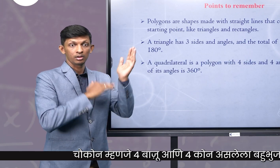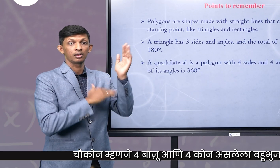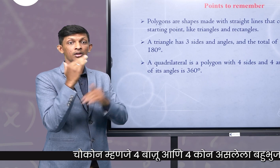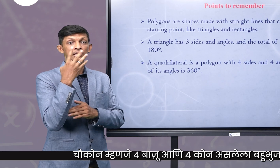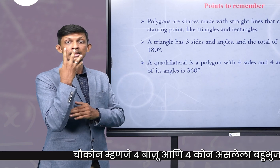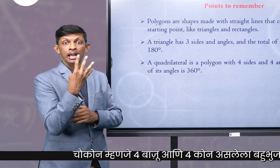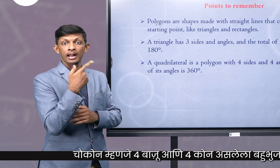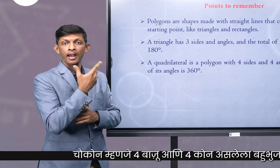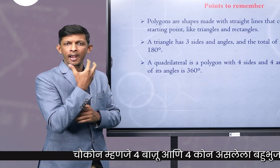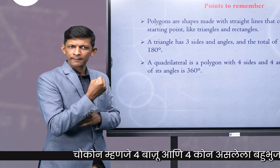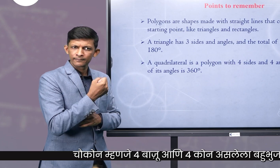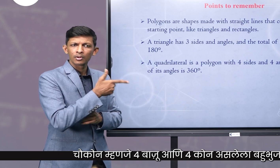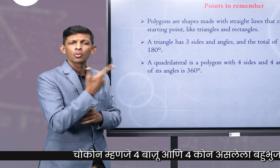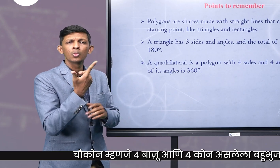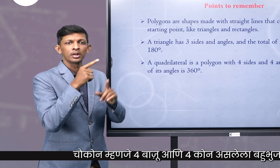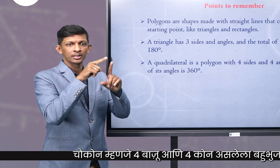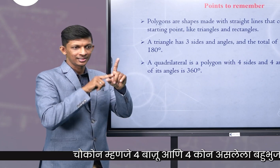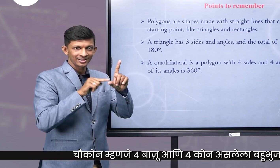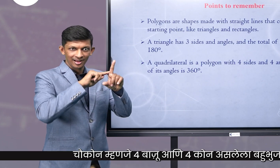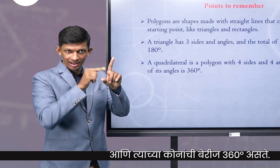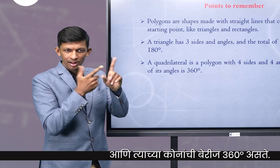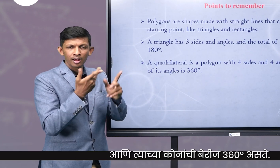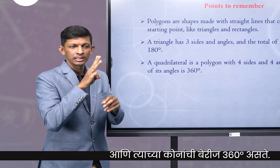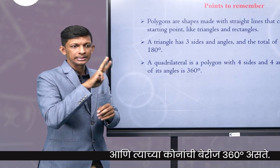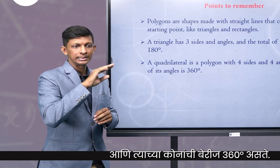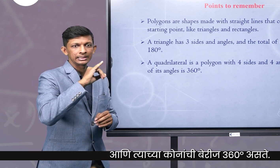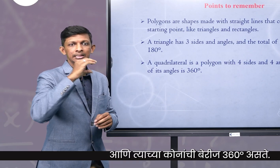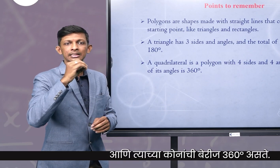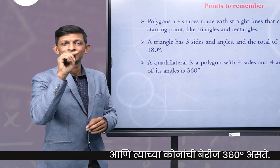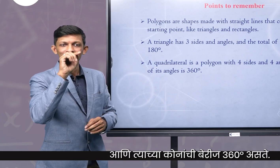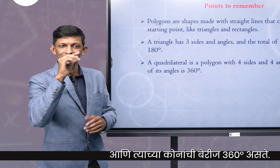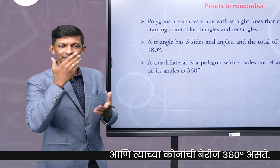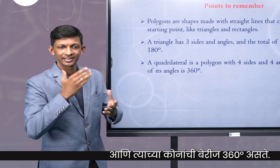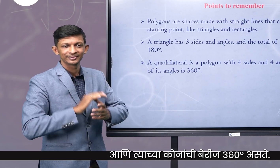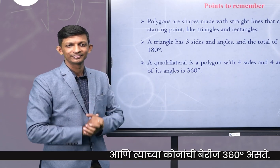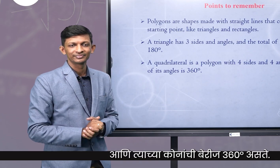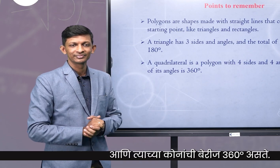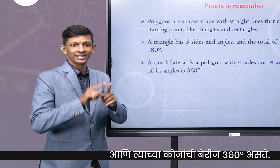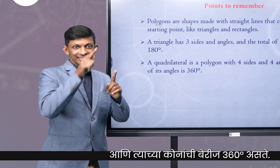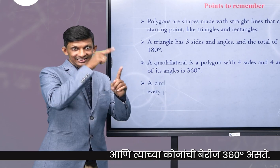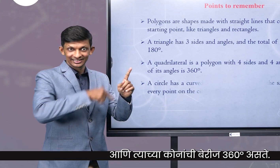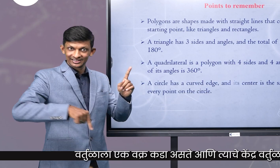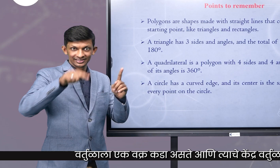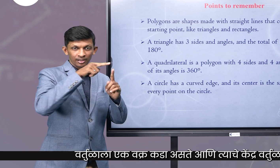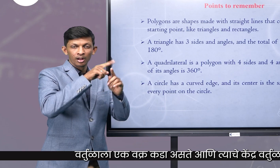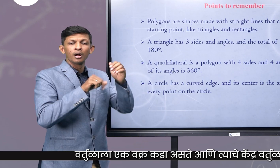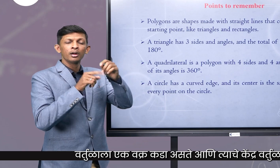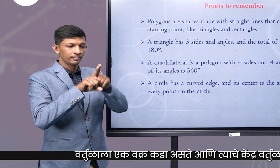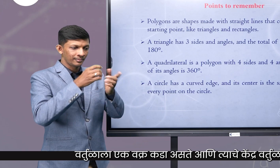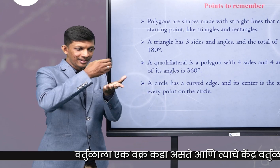4 बाजू आणि 4 कोन असलेला बहुभुज असतो आणि त्याच्या कोनांची बेरीज 360 अंश असते. वर्तुळाला एक